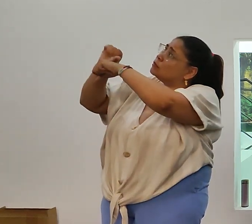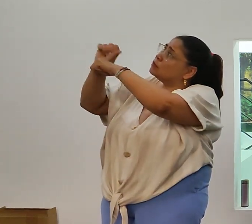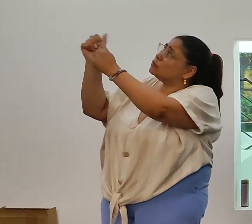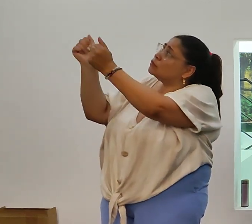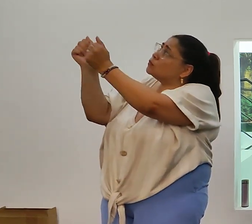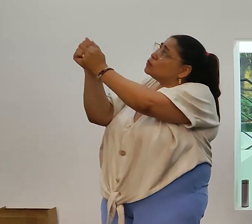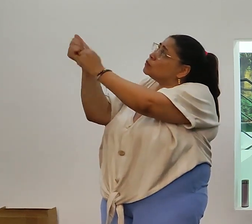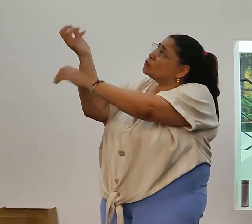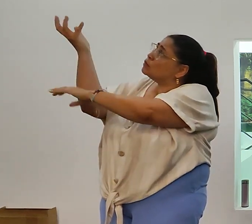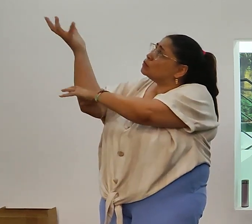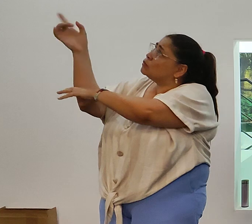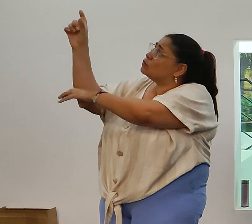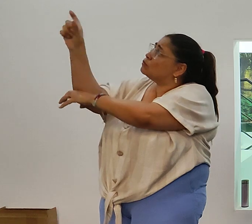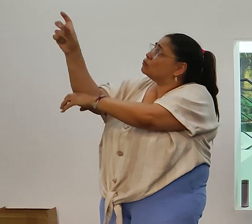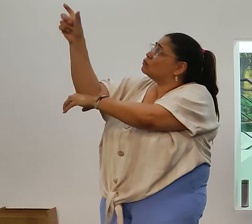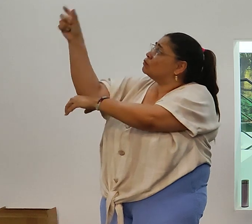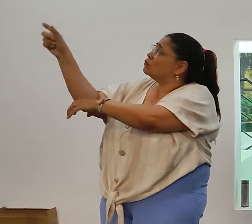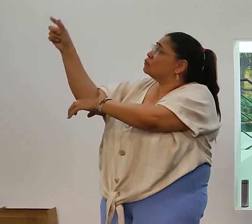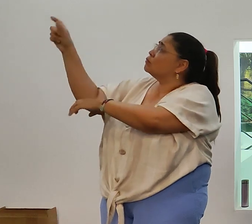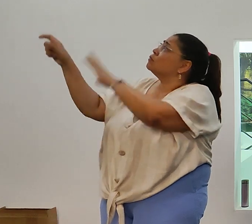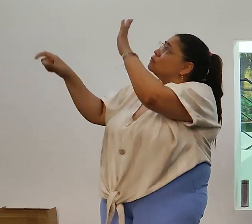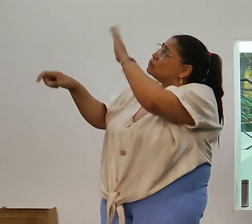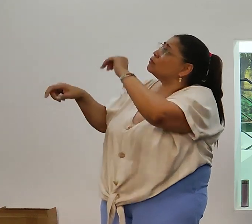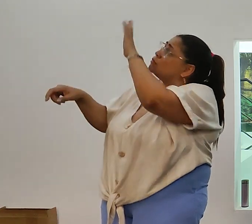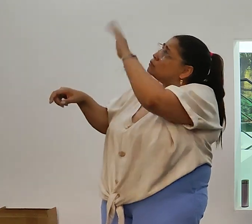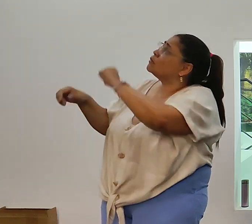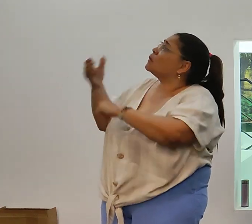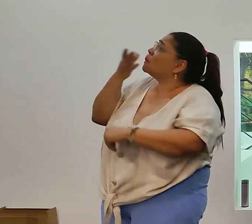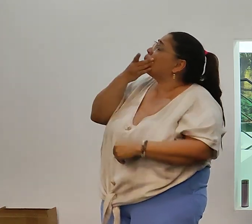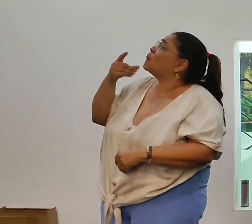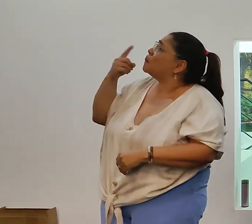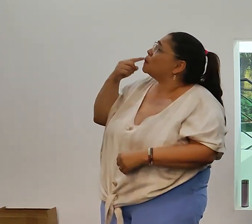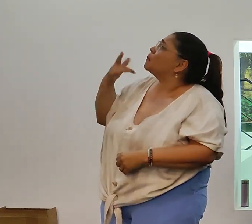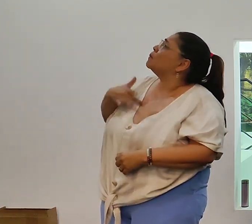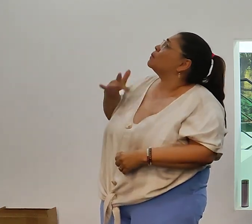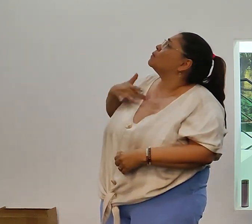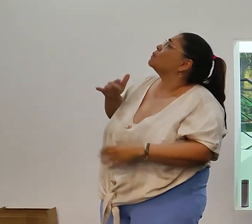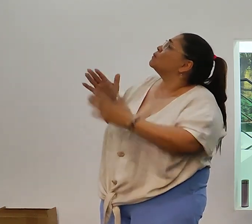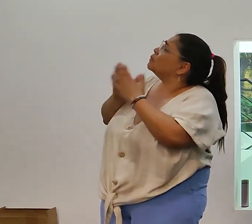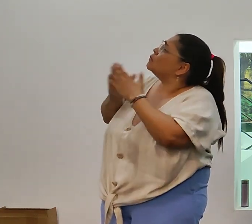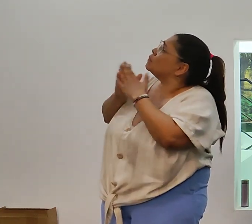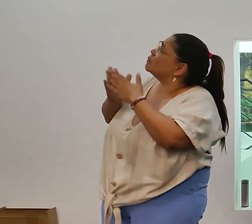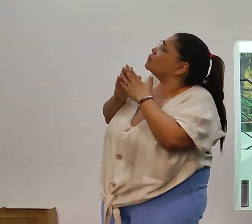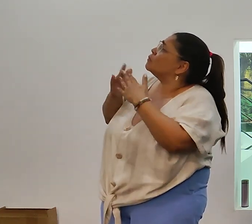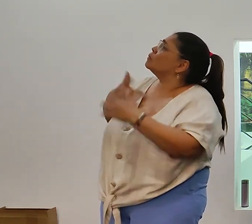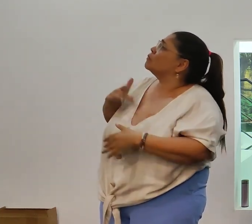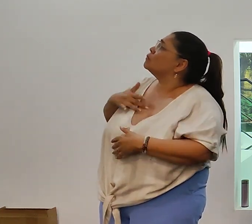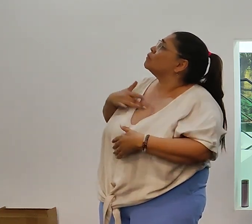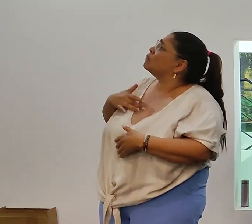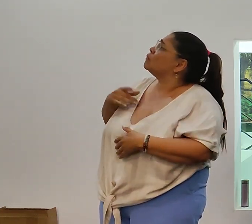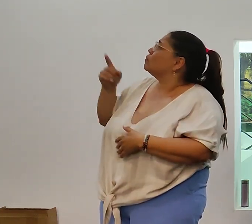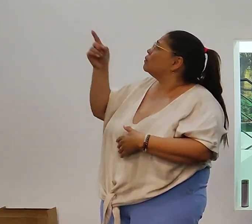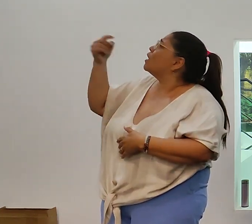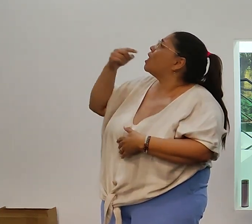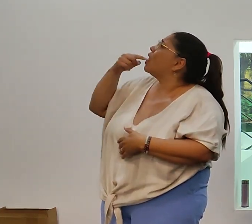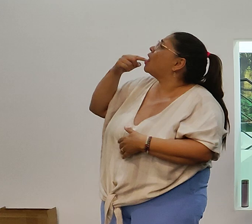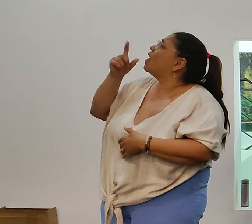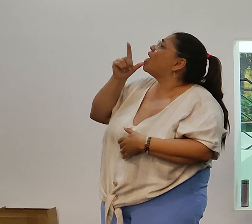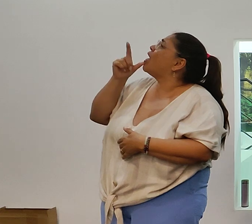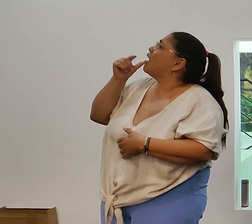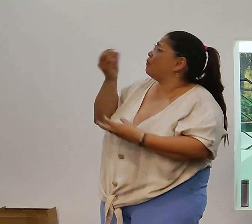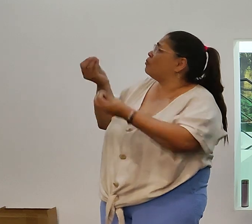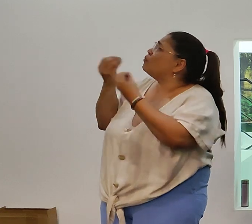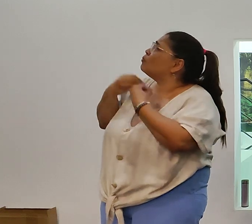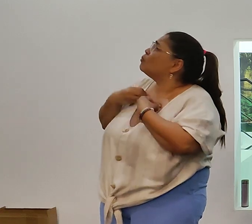Lázaro ao seu lado. Então chamou: Pai Abraão, tem misericórdia de mim e manda que Lázaro molhe a ponta do dedo